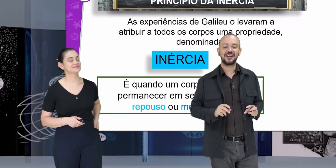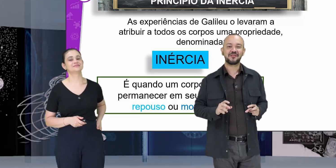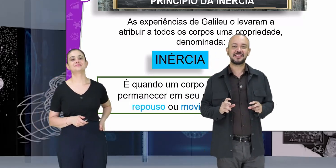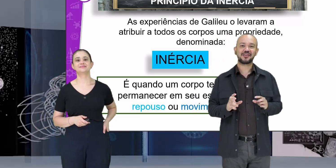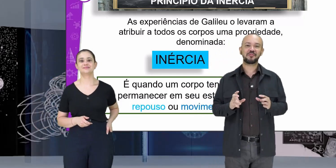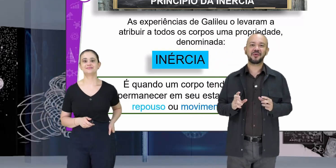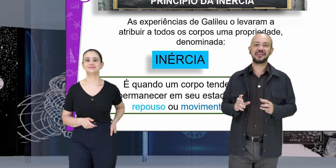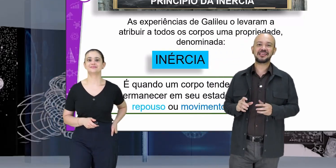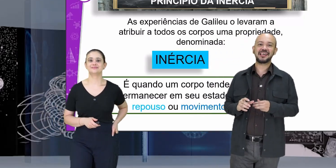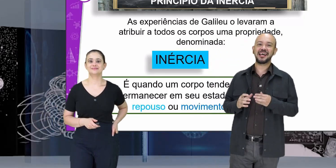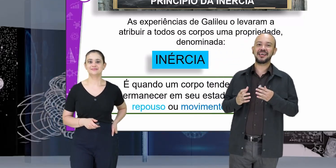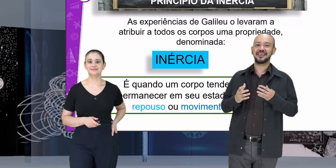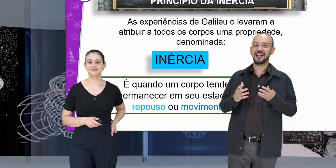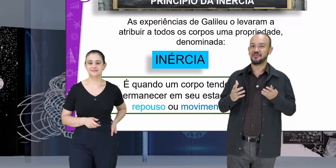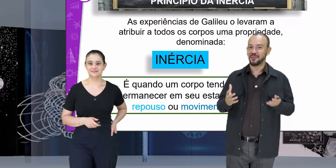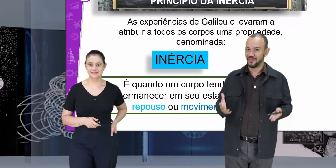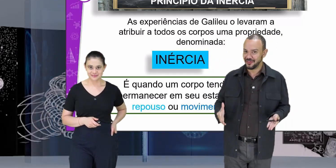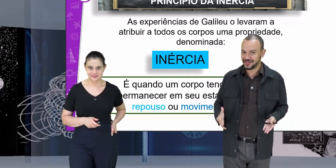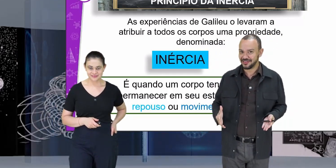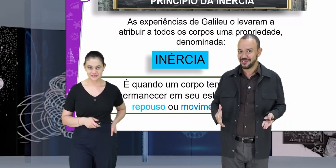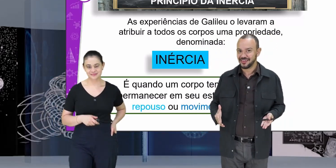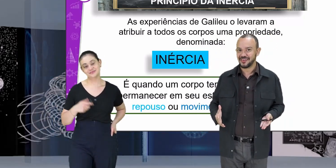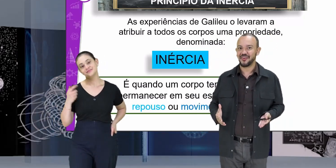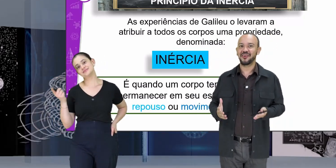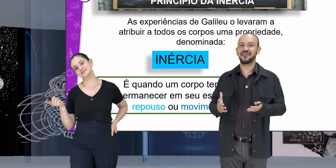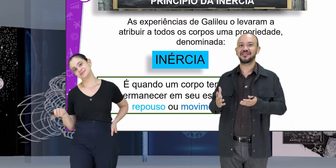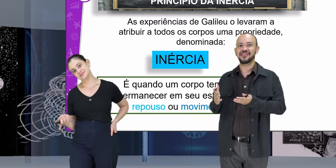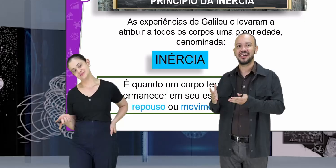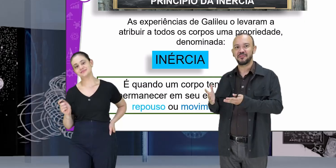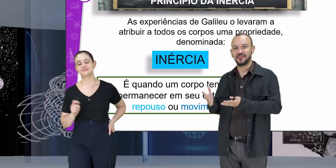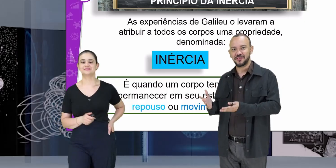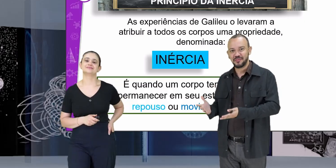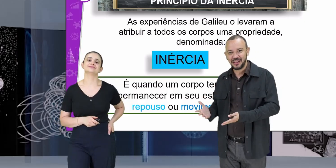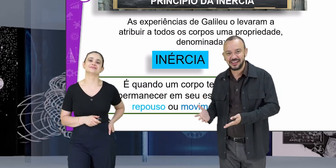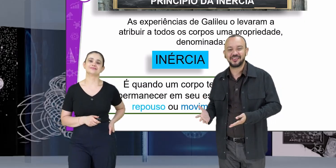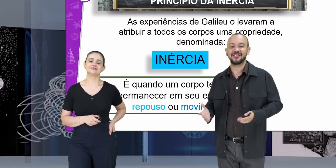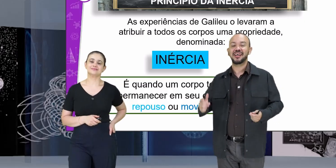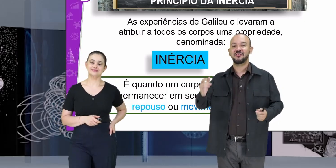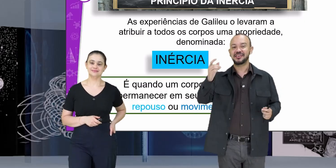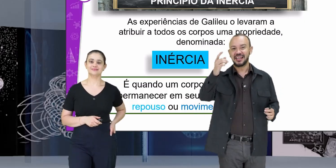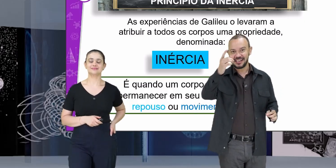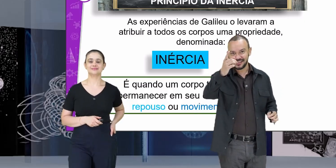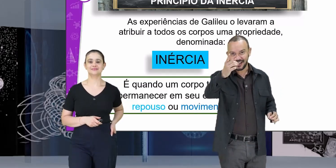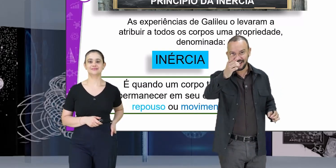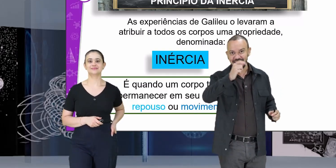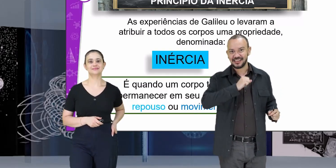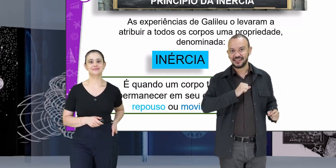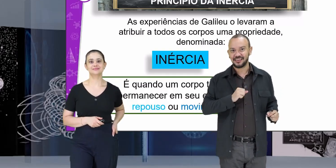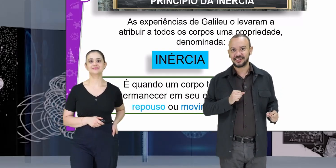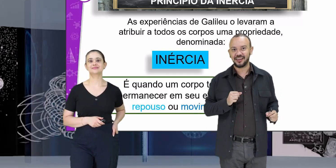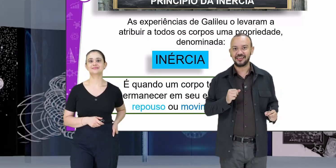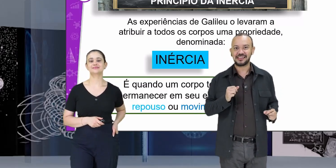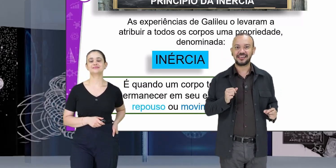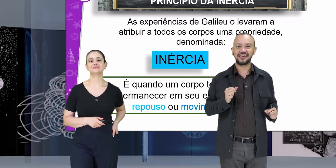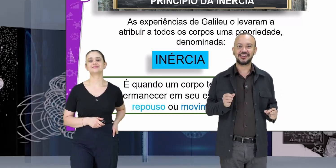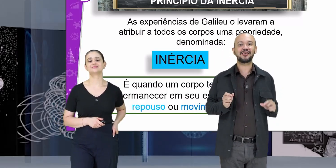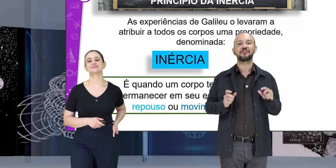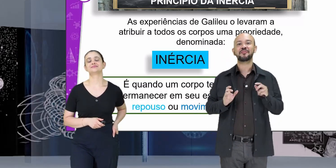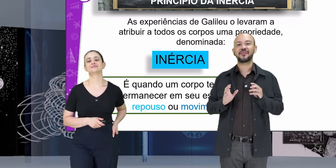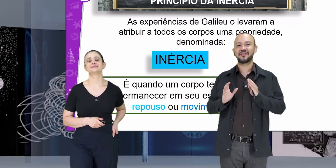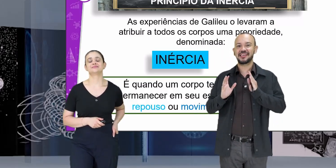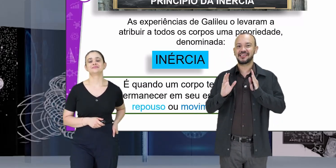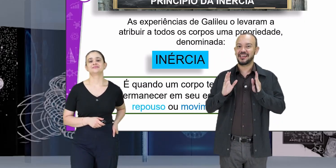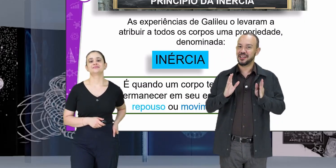tá? Você só pode estar em repouso ou em movimento. Você que está aí na sala de aula